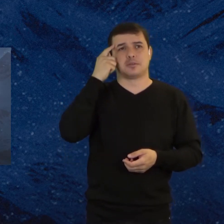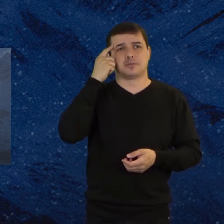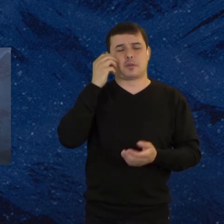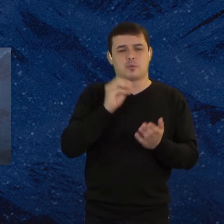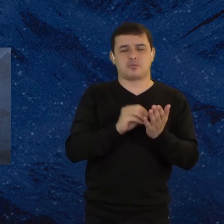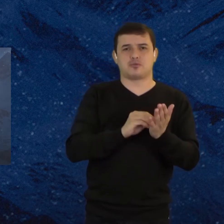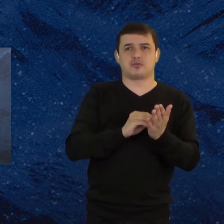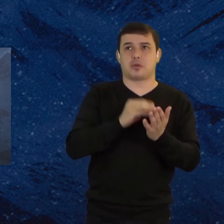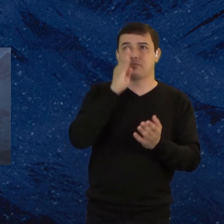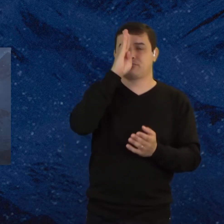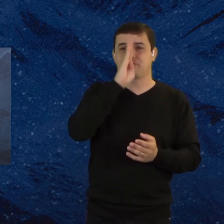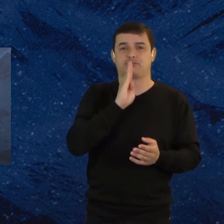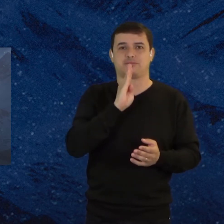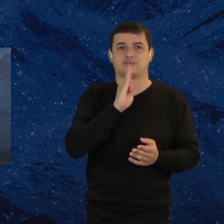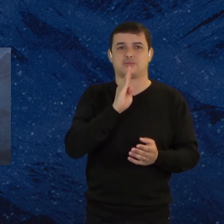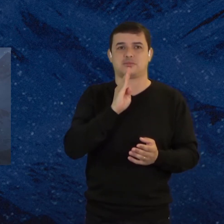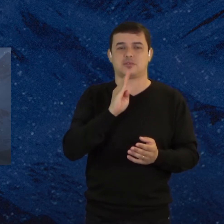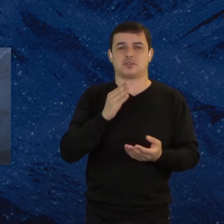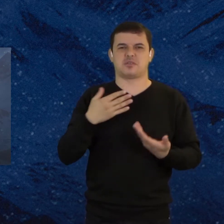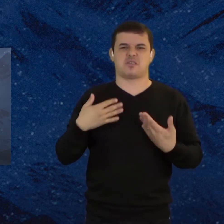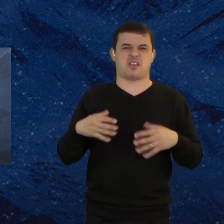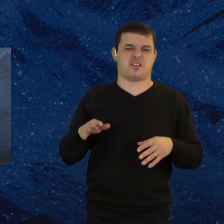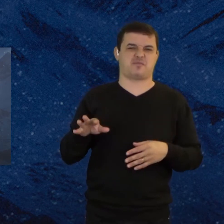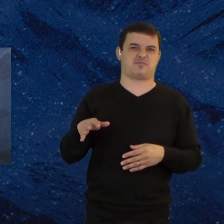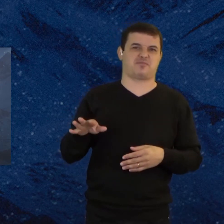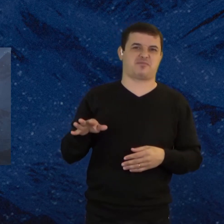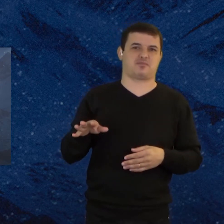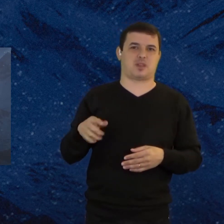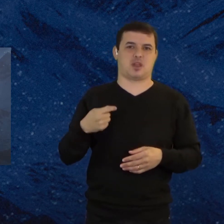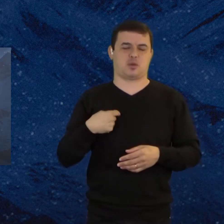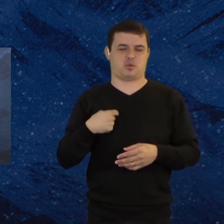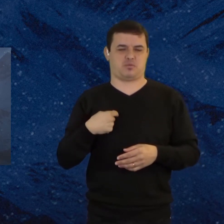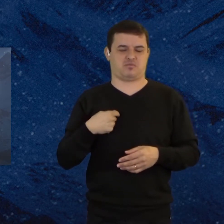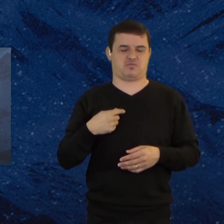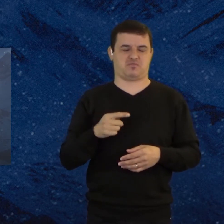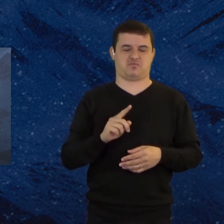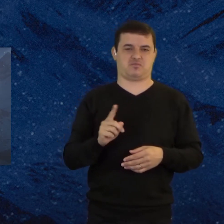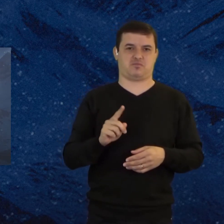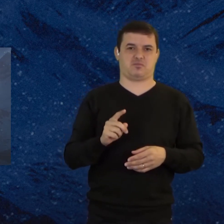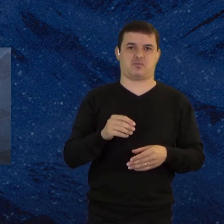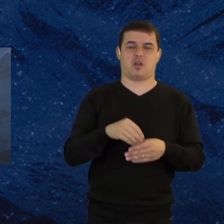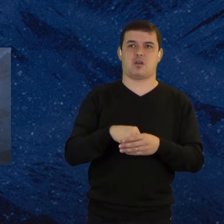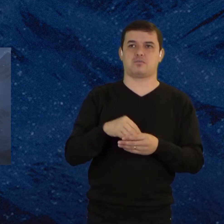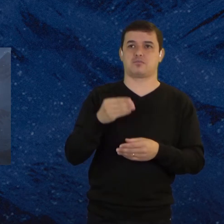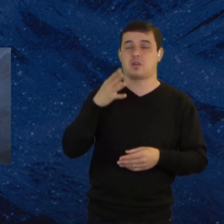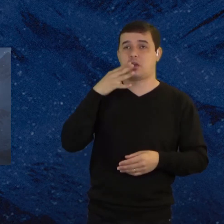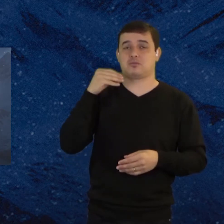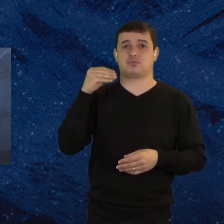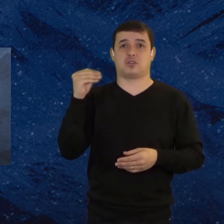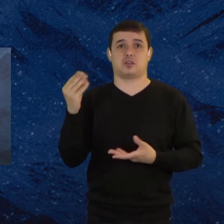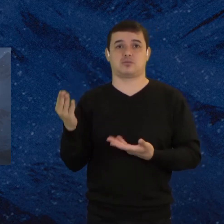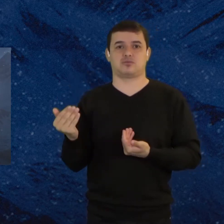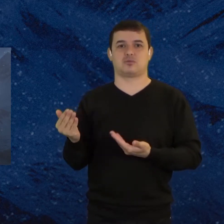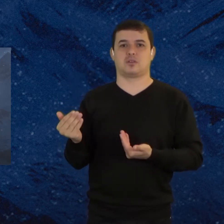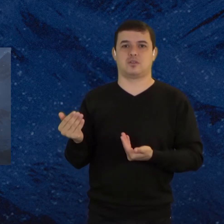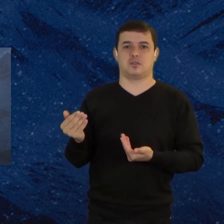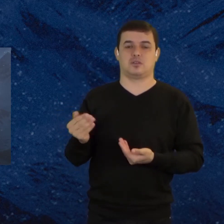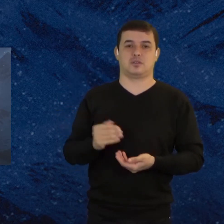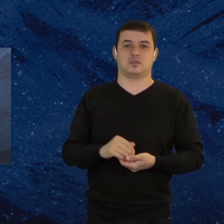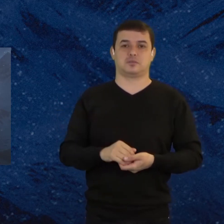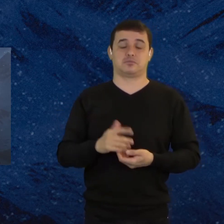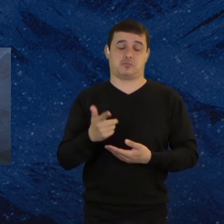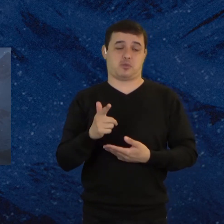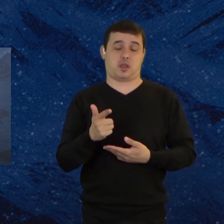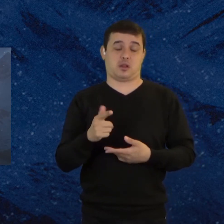inscrição, tem pessoas que descansam. Fala, ah, isso não é comigo. Principalmente adolescente, né? Jovem, aqueles que